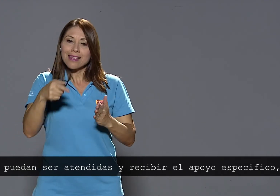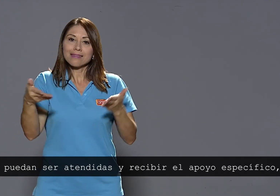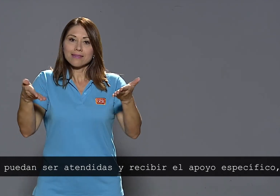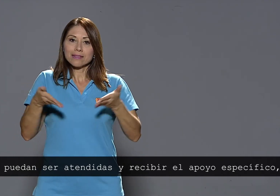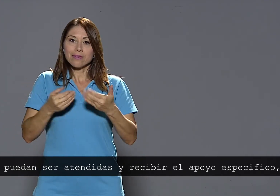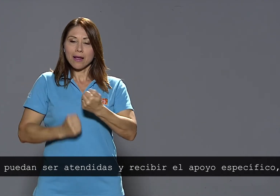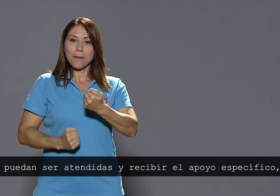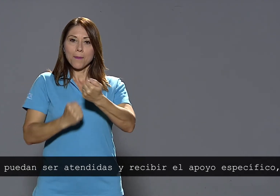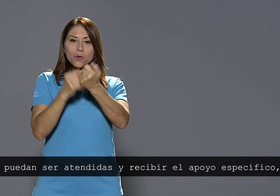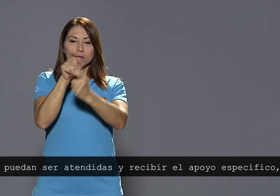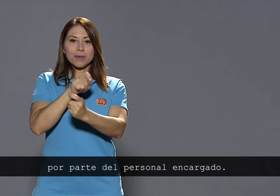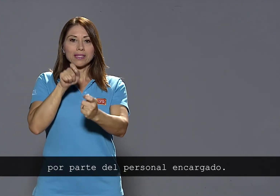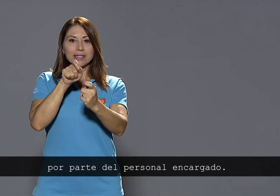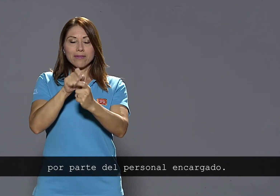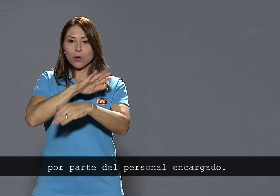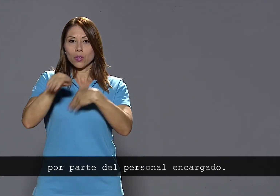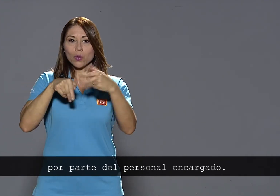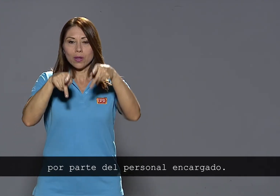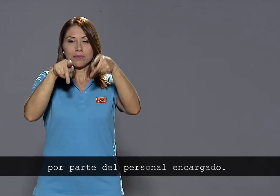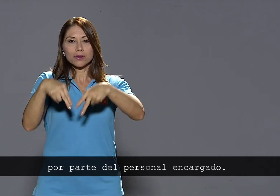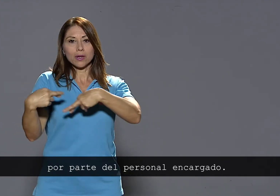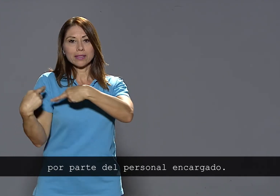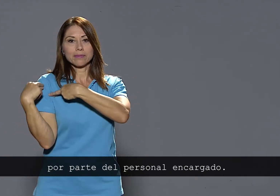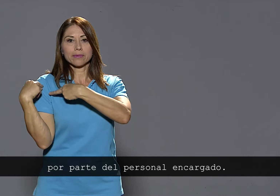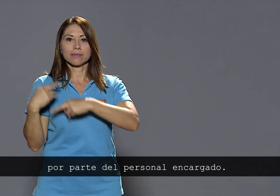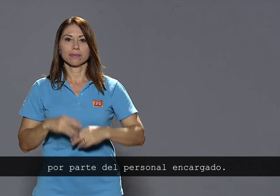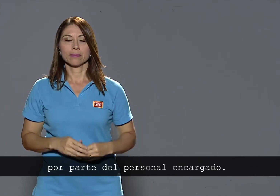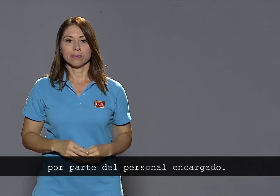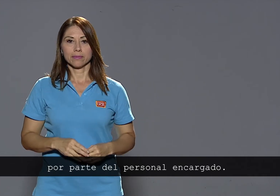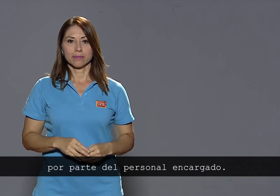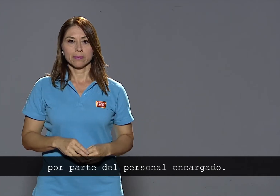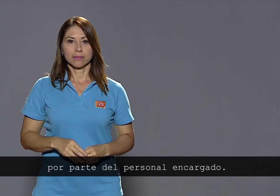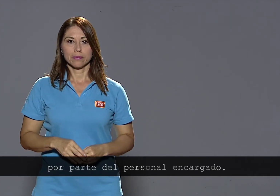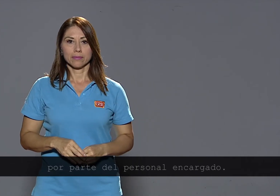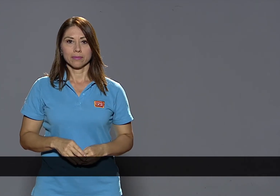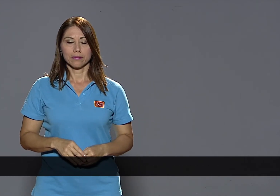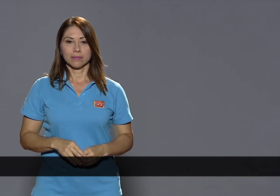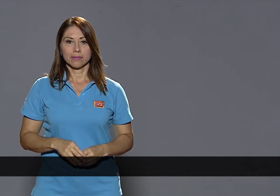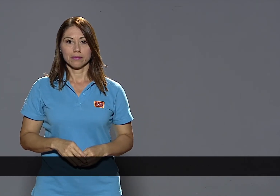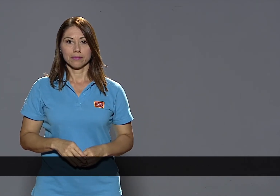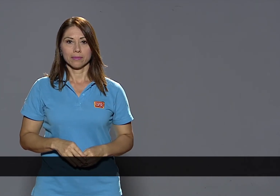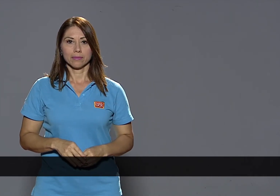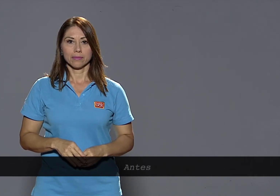y recibir el apoyo específico por parte del personal encargado.